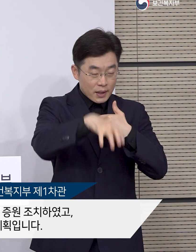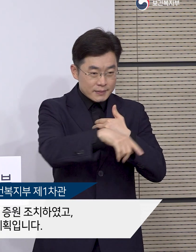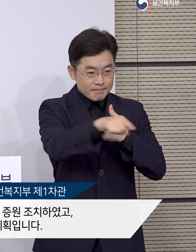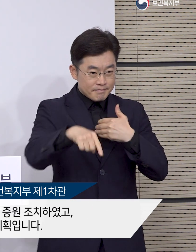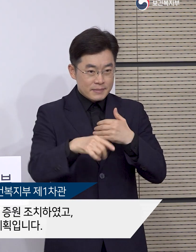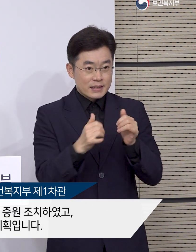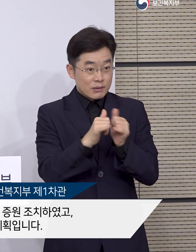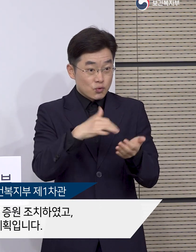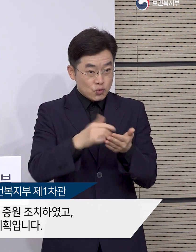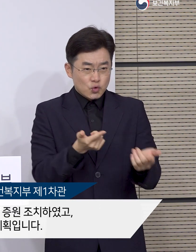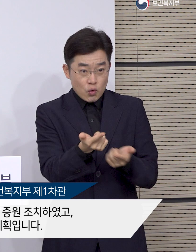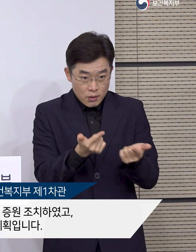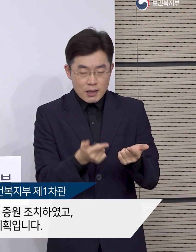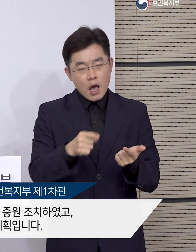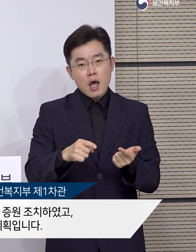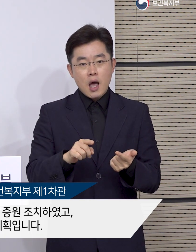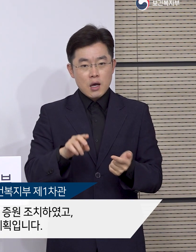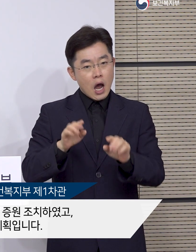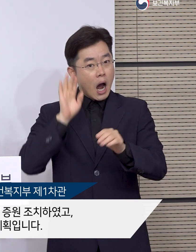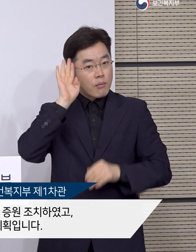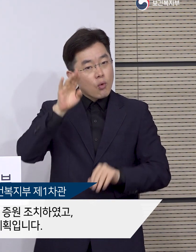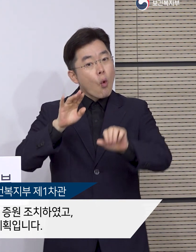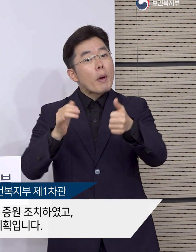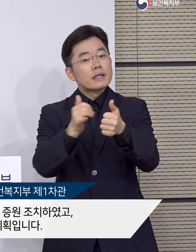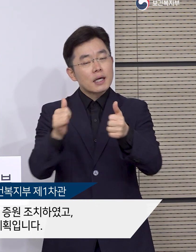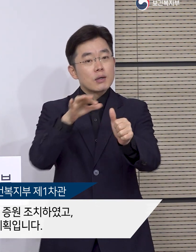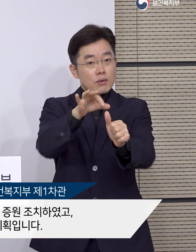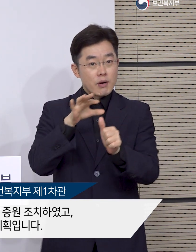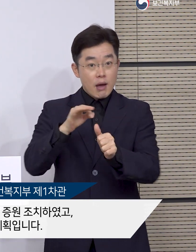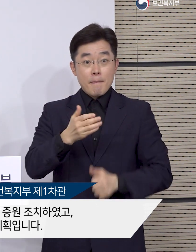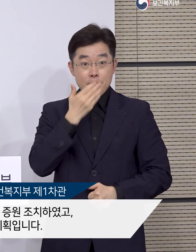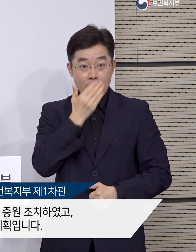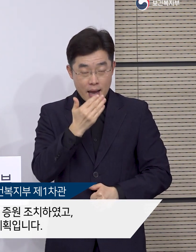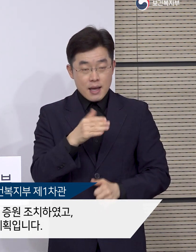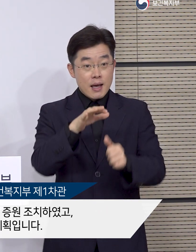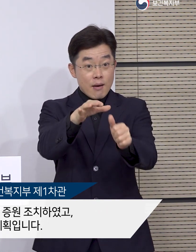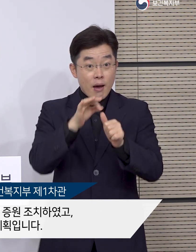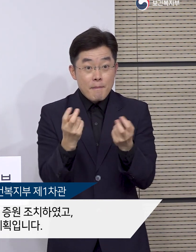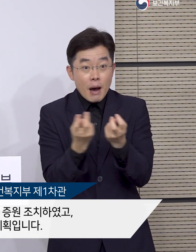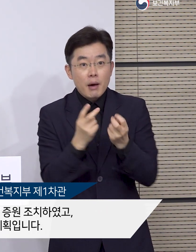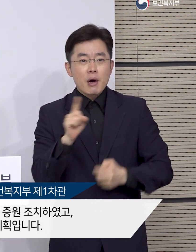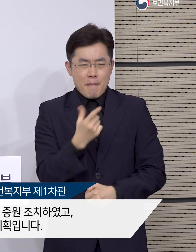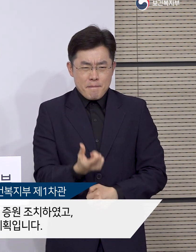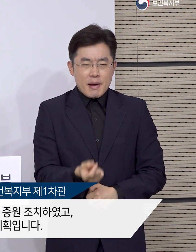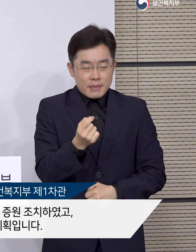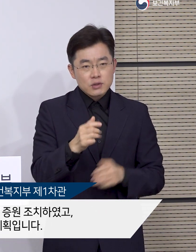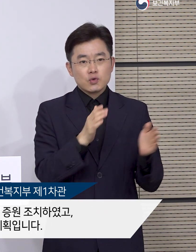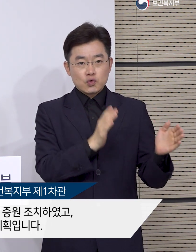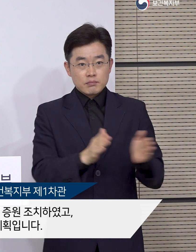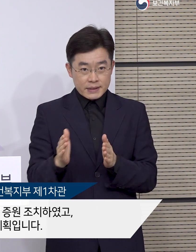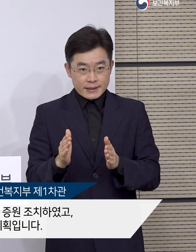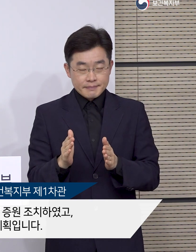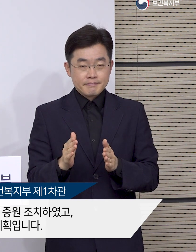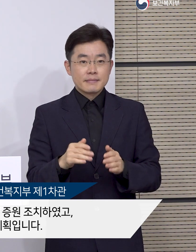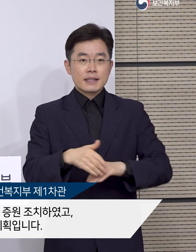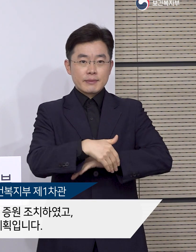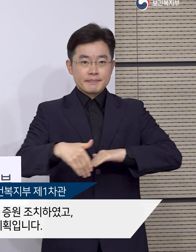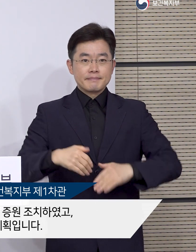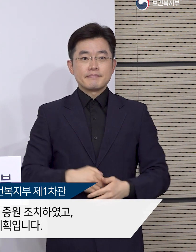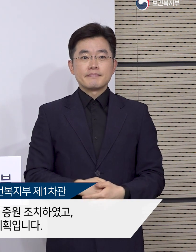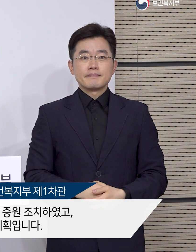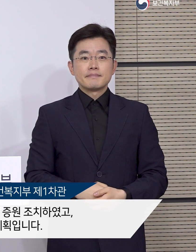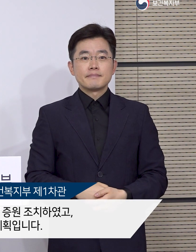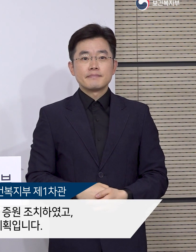조정하여 약 500여 명을 증원 조치하였고 이들에 대한 채용 절차도 신속히 진행토록 할 계획입니다.